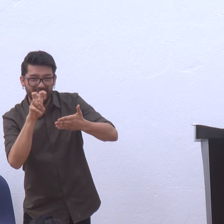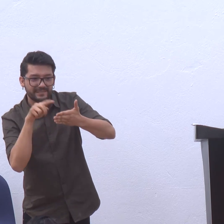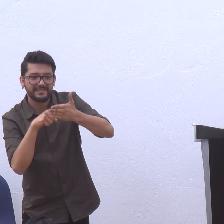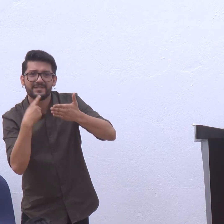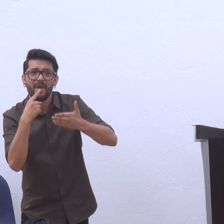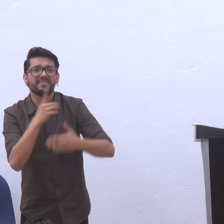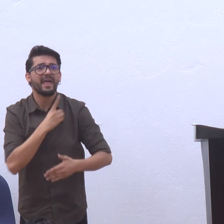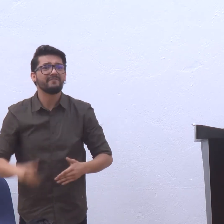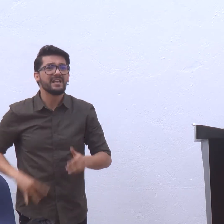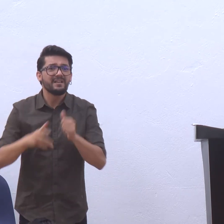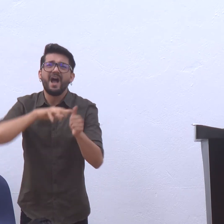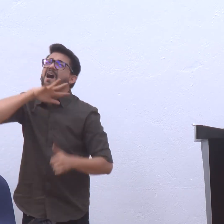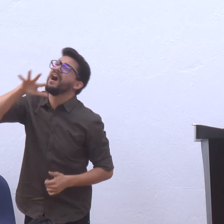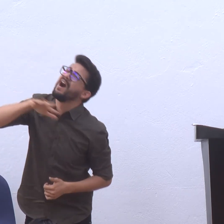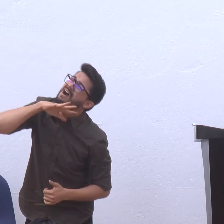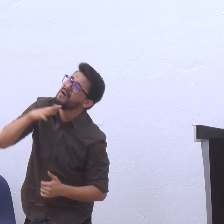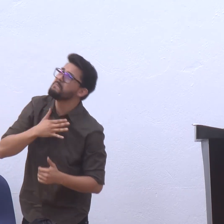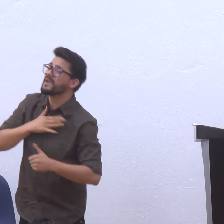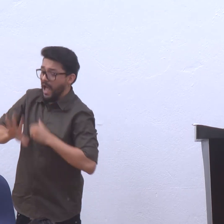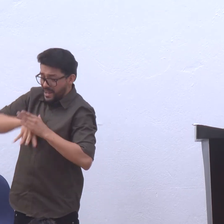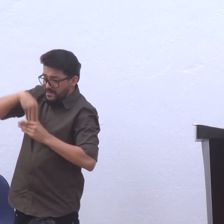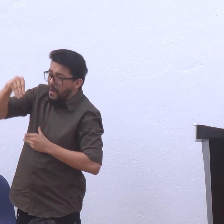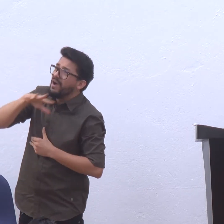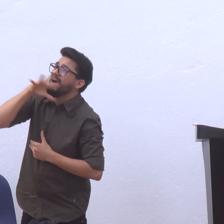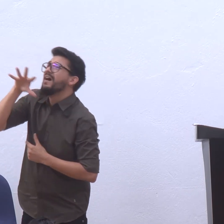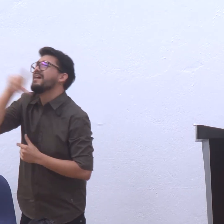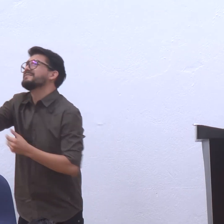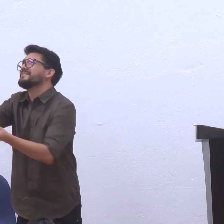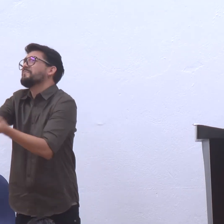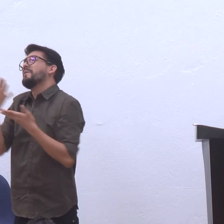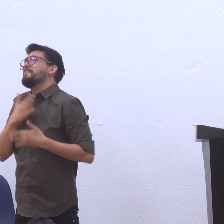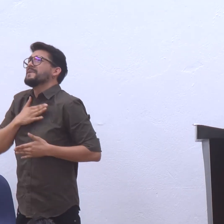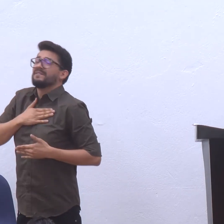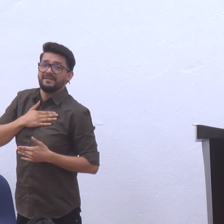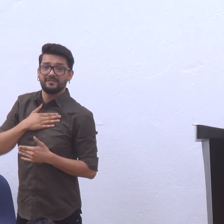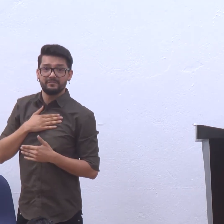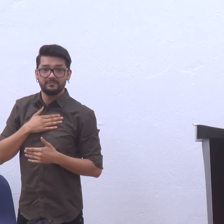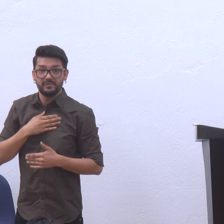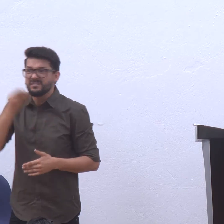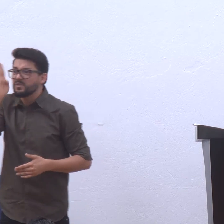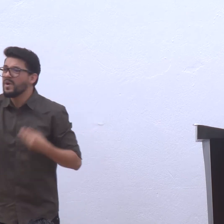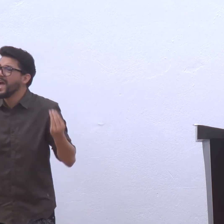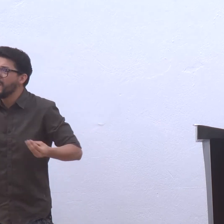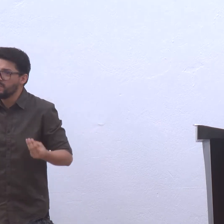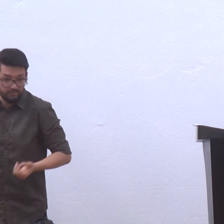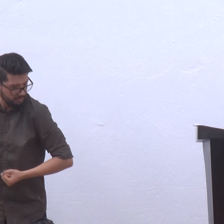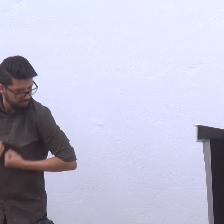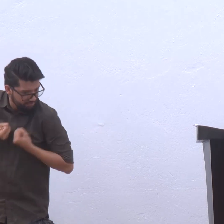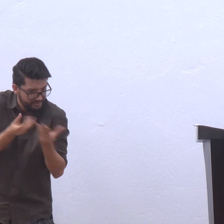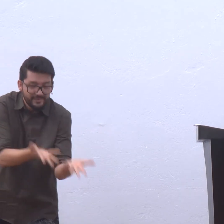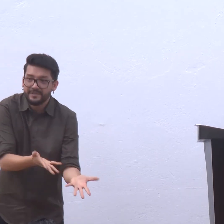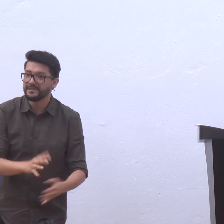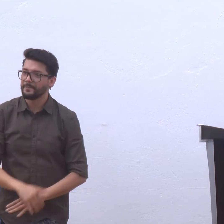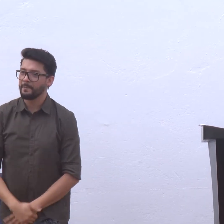fuente. Recuerda el Salmo 42, el Salmo de David. ¿Por qué te abates, oh alma mía? ¿Por qué te